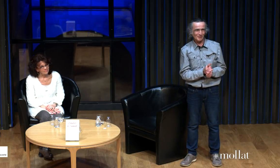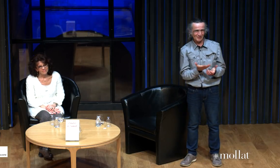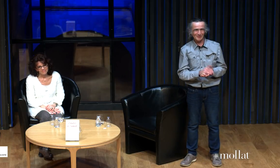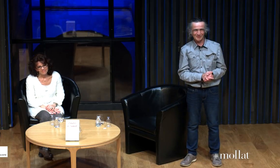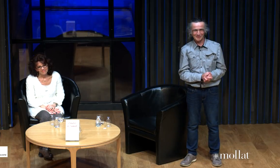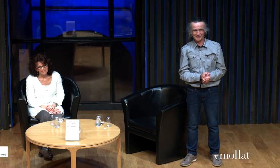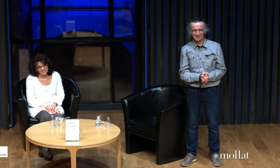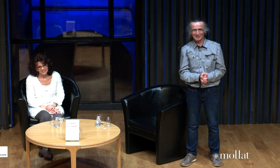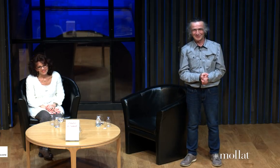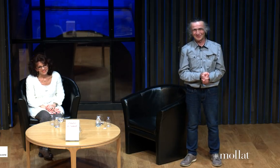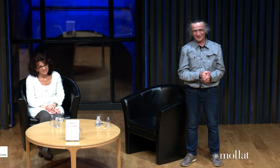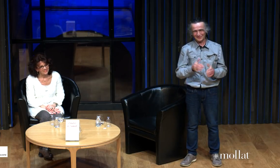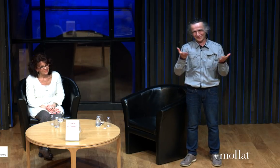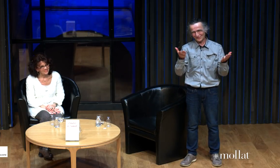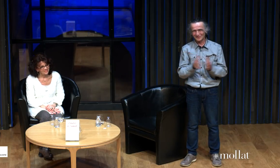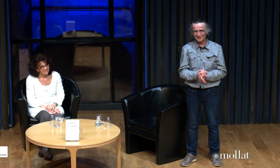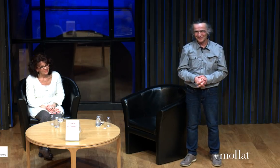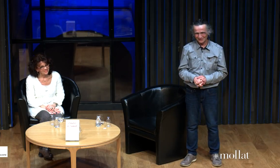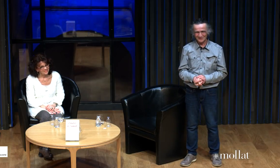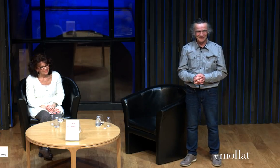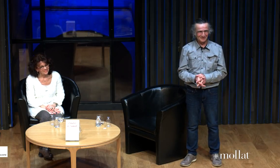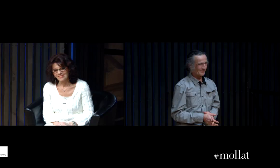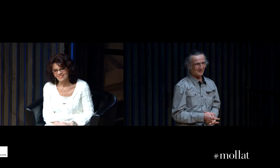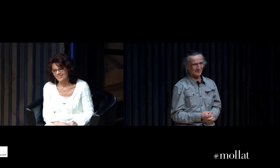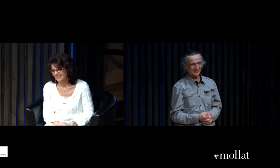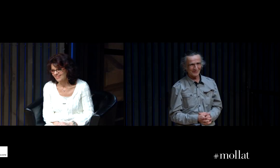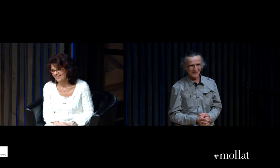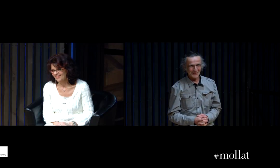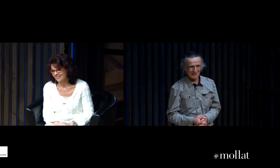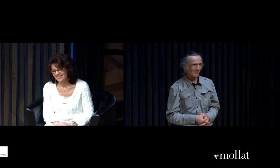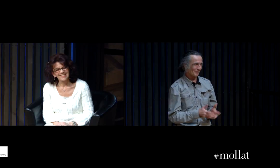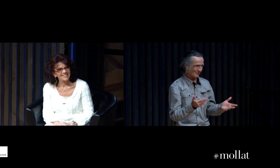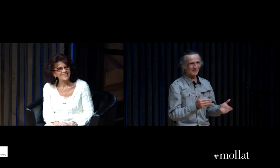la réponse que je peux vous donner. Voilà.